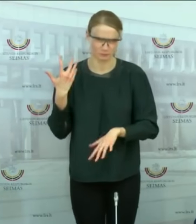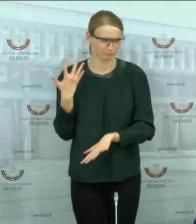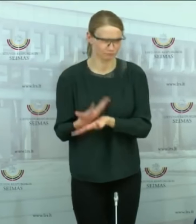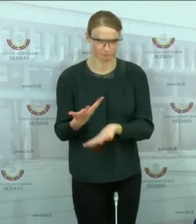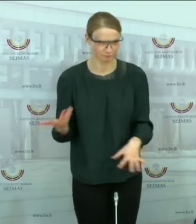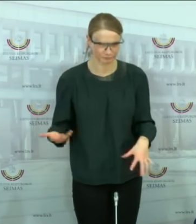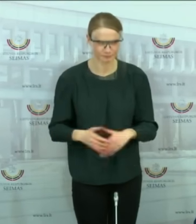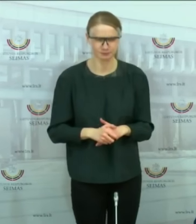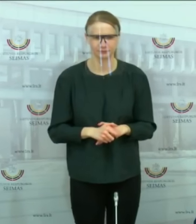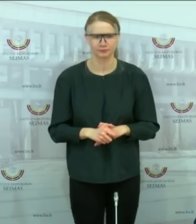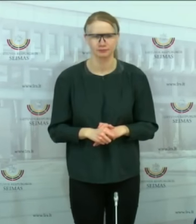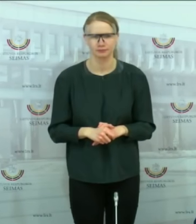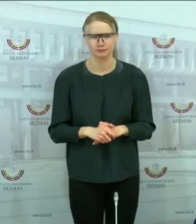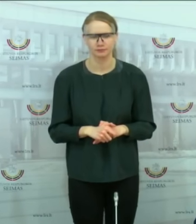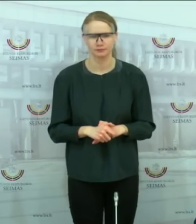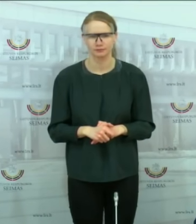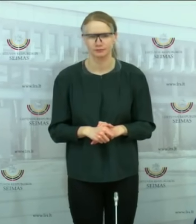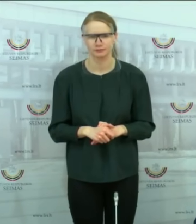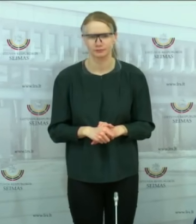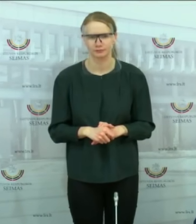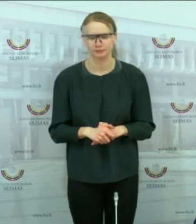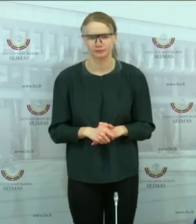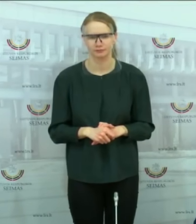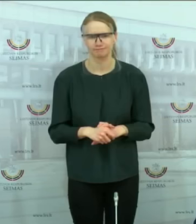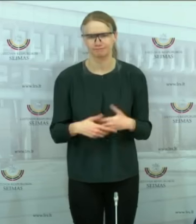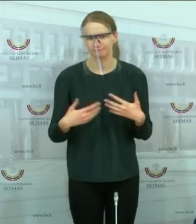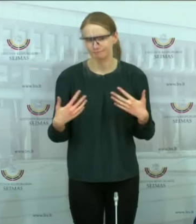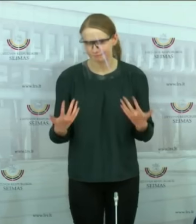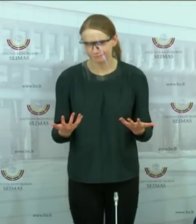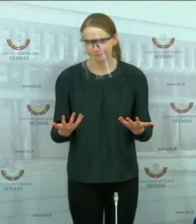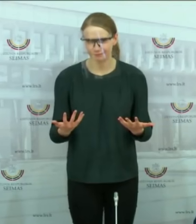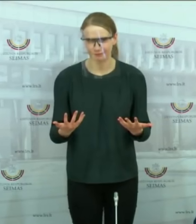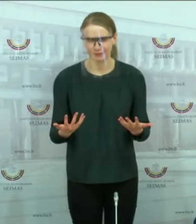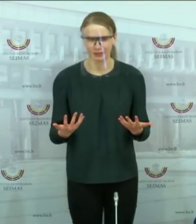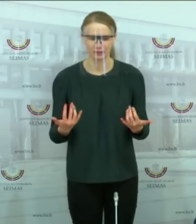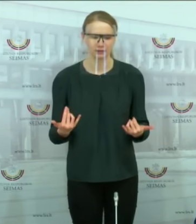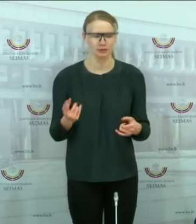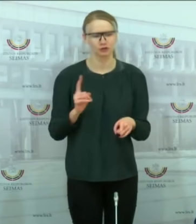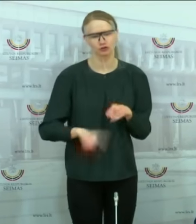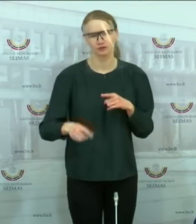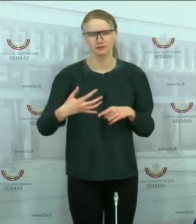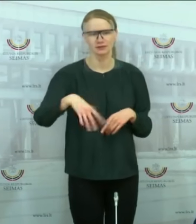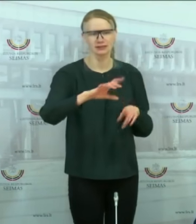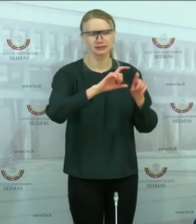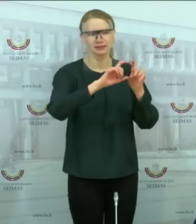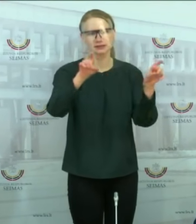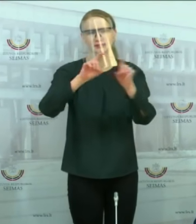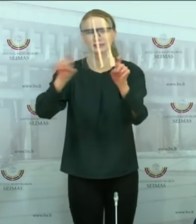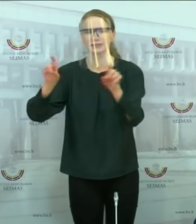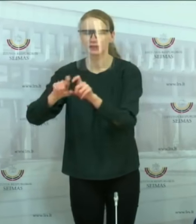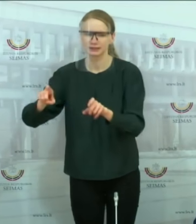pavienės problemos. Tai, na, tikrai dabar išvardinti visas įstaigas